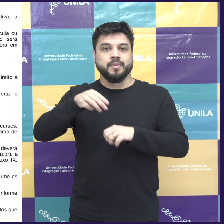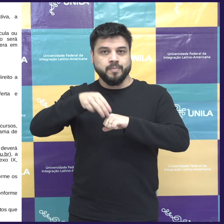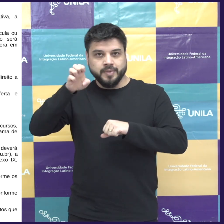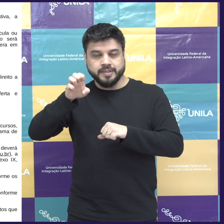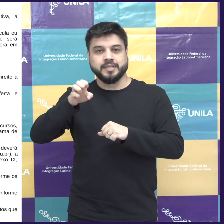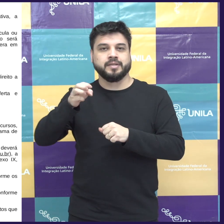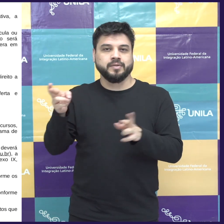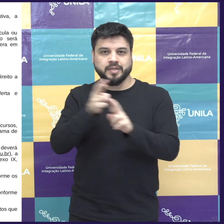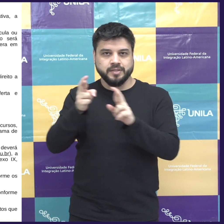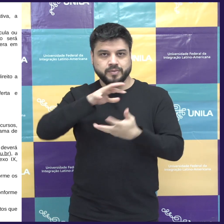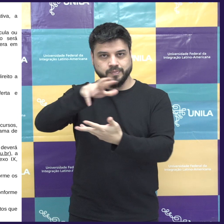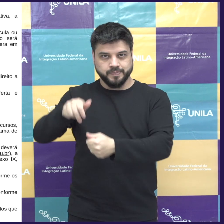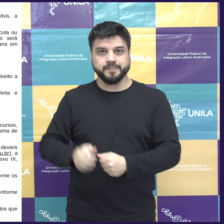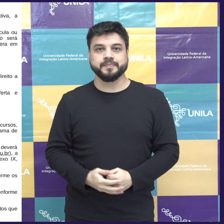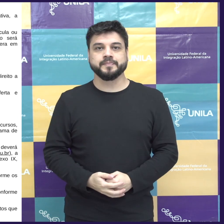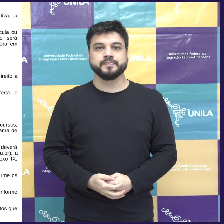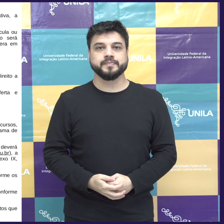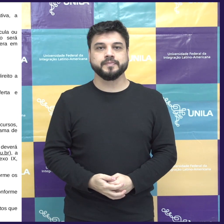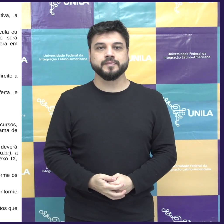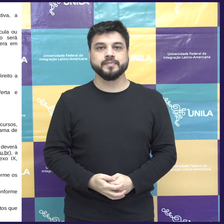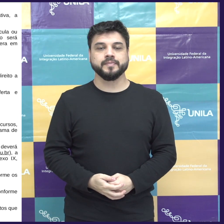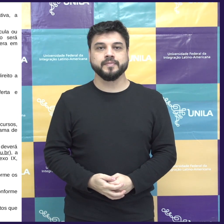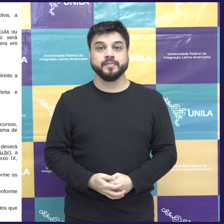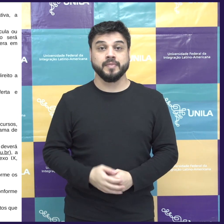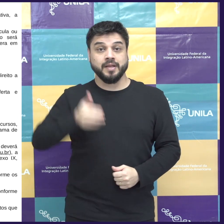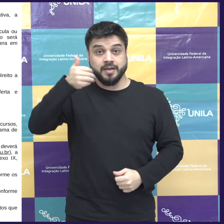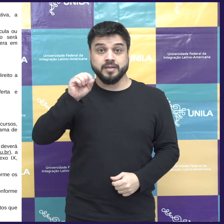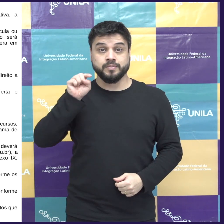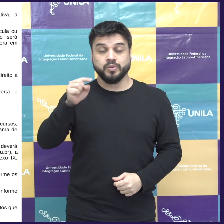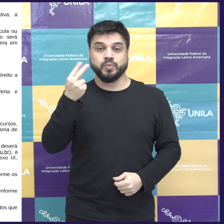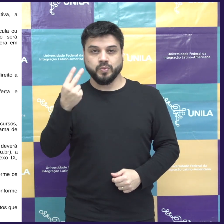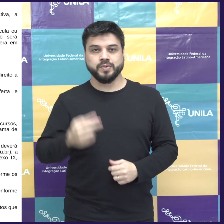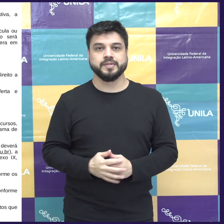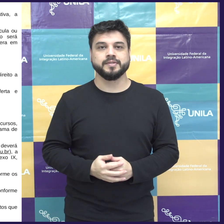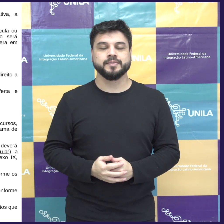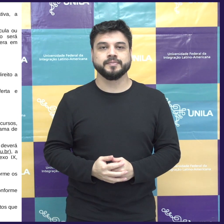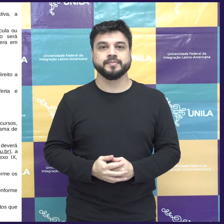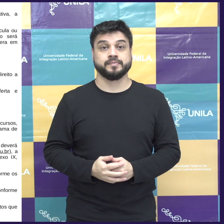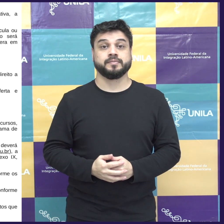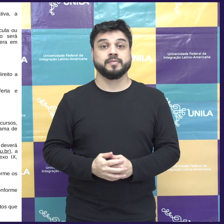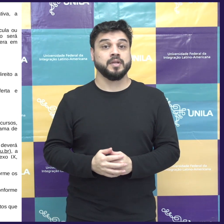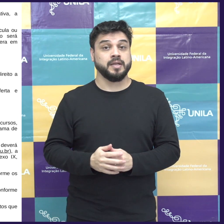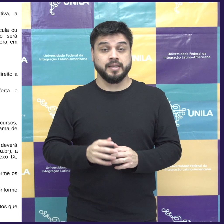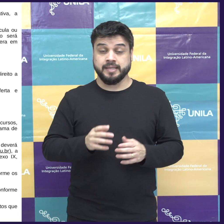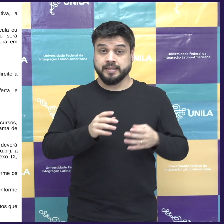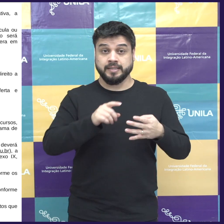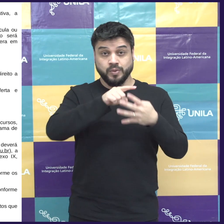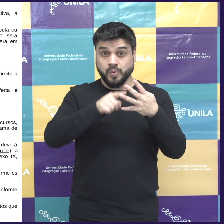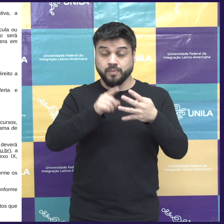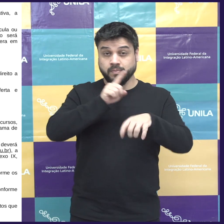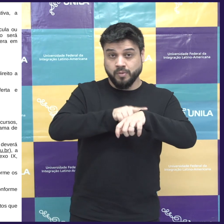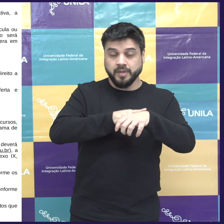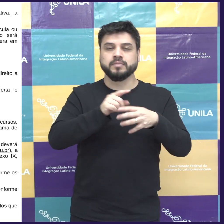Relações Internacionais. 10.2. Em todos os casos de interposição